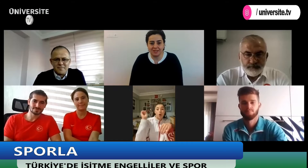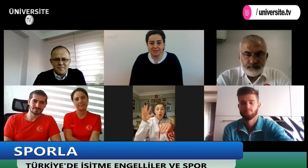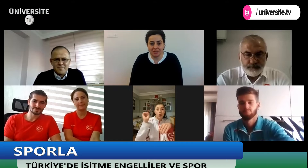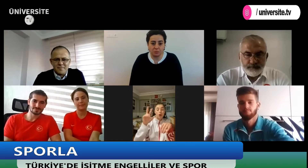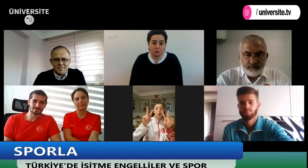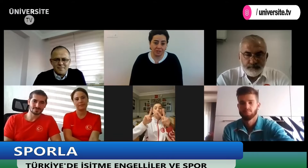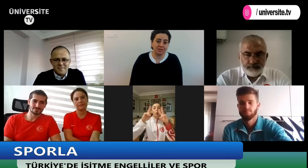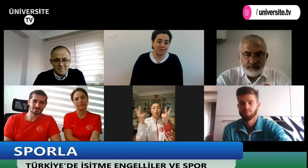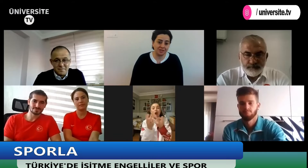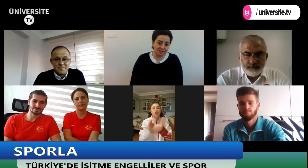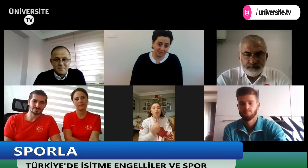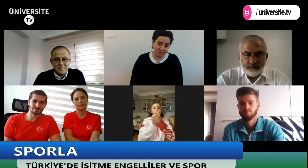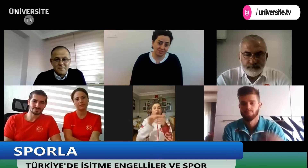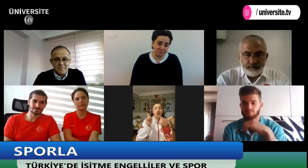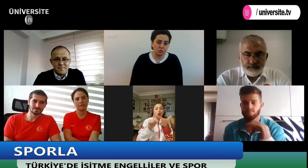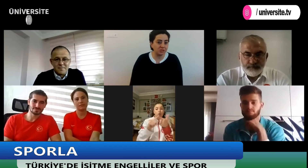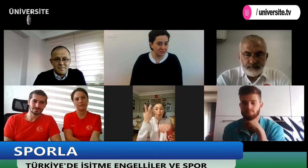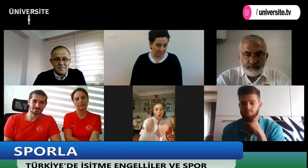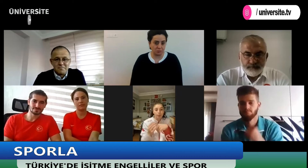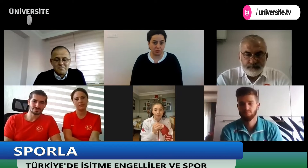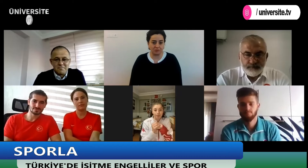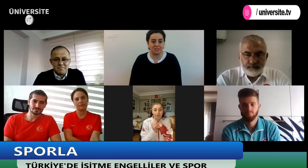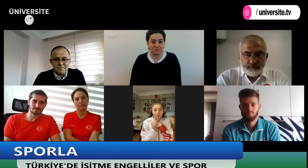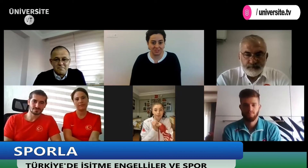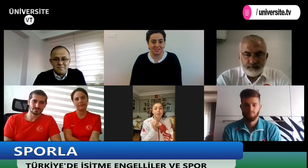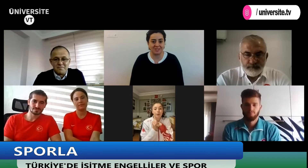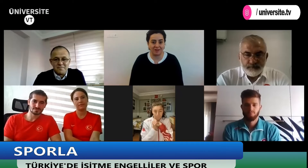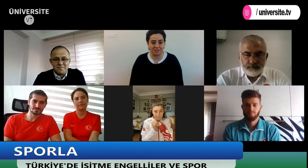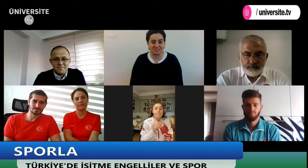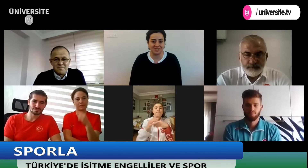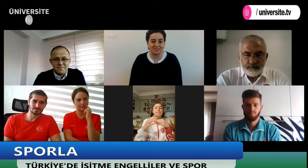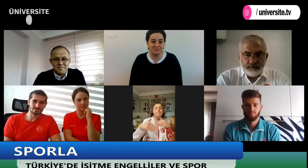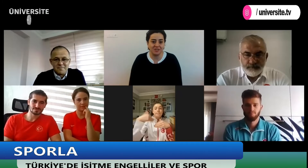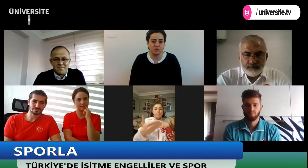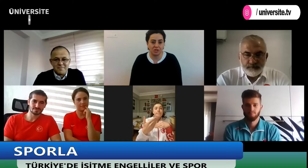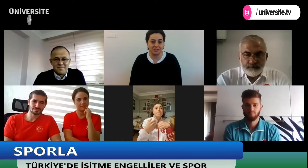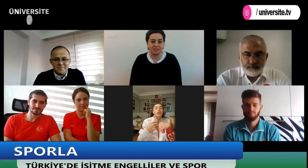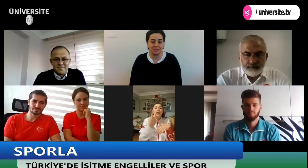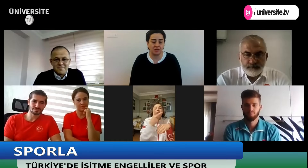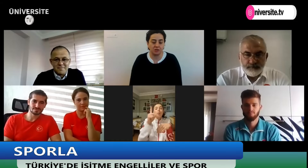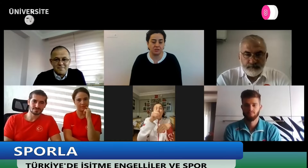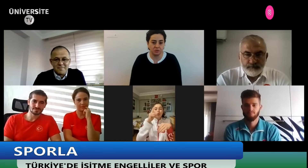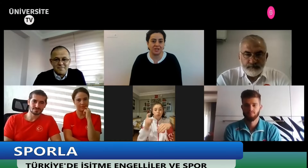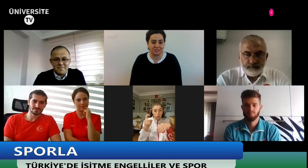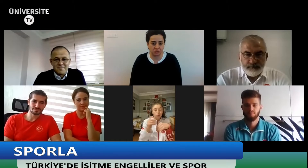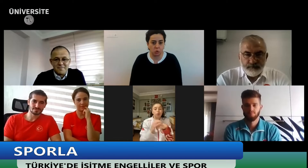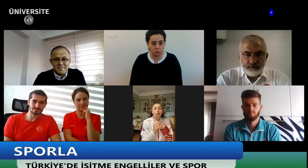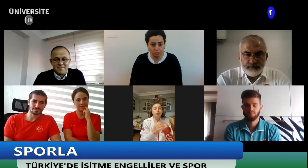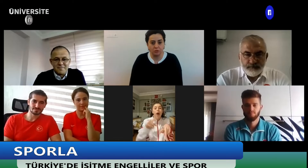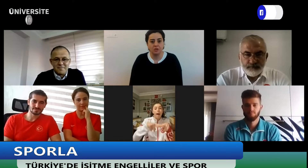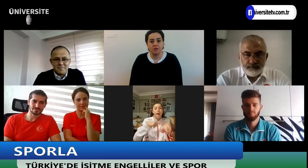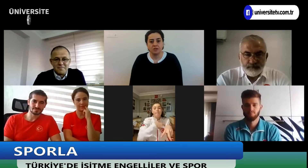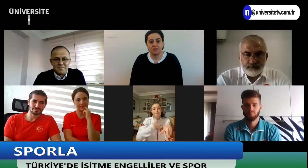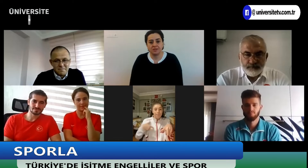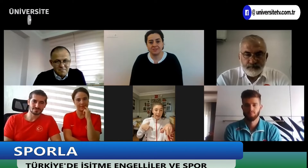ise handball'a girmiştim. O yıl handball takımına destek vermek için katıldım ve dünya ikincisi